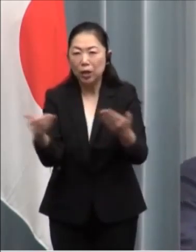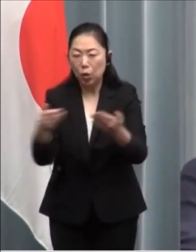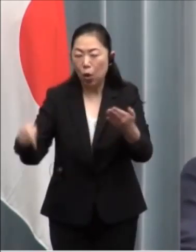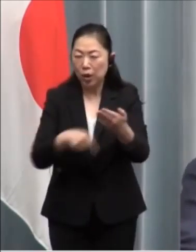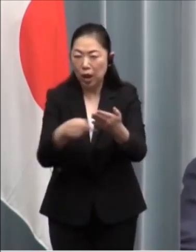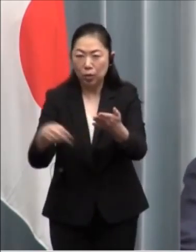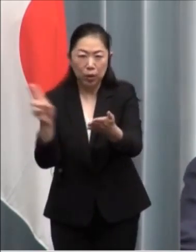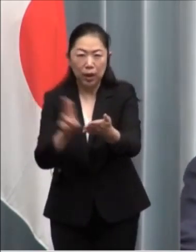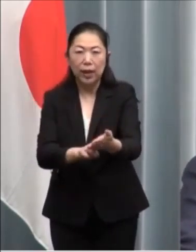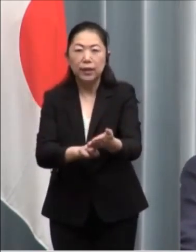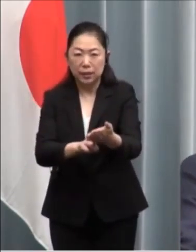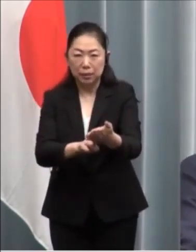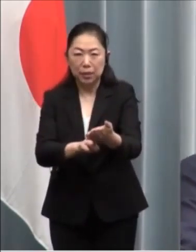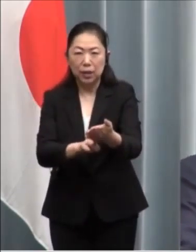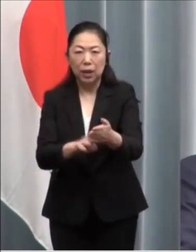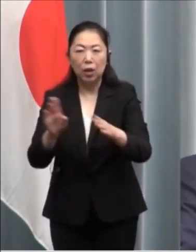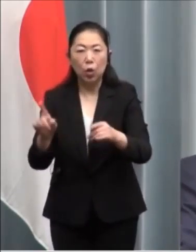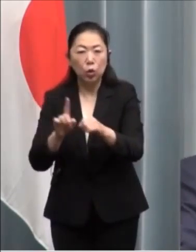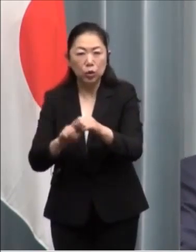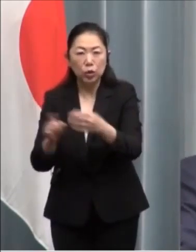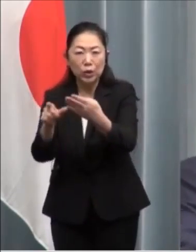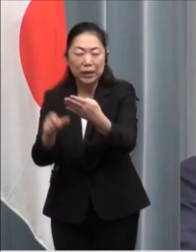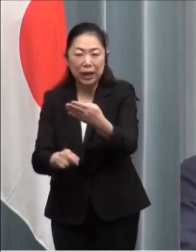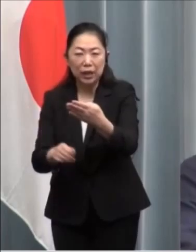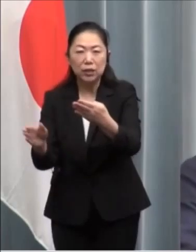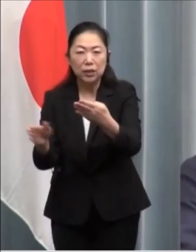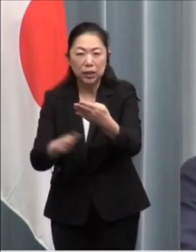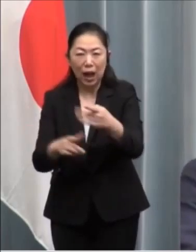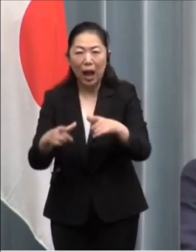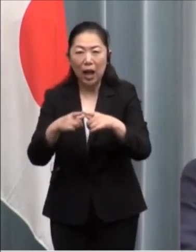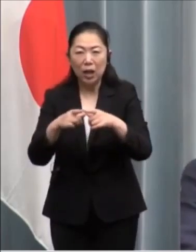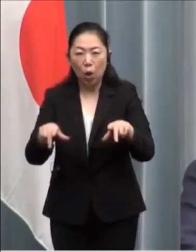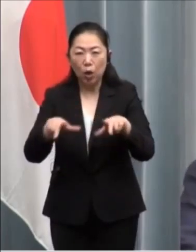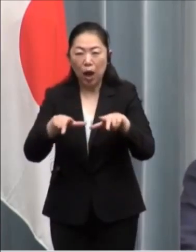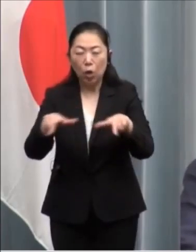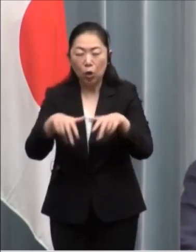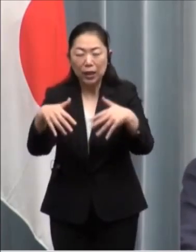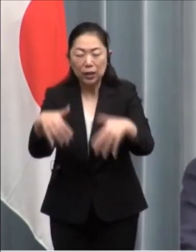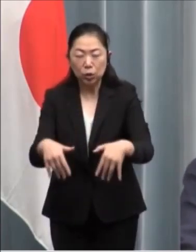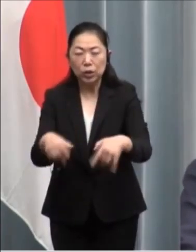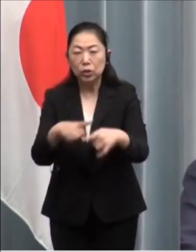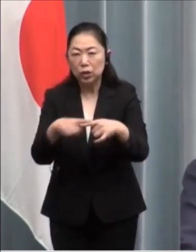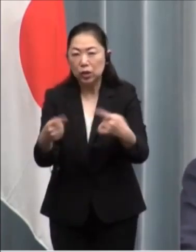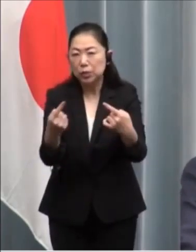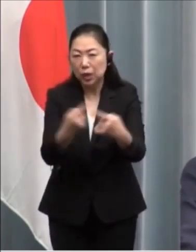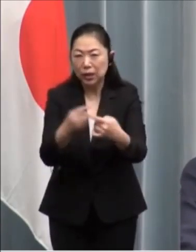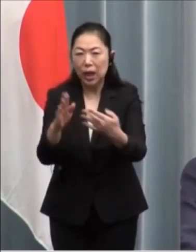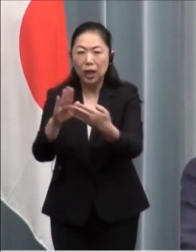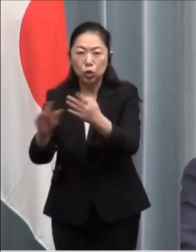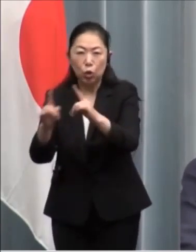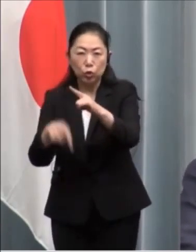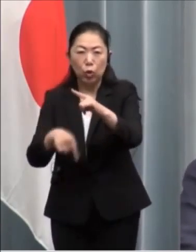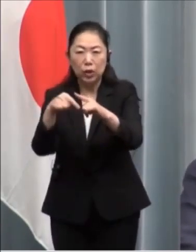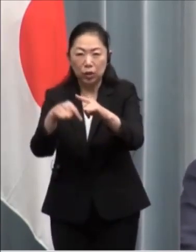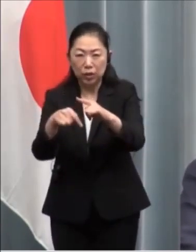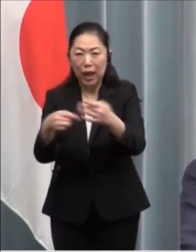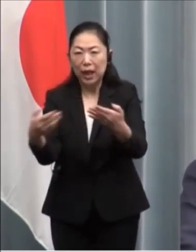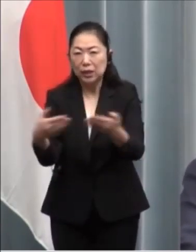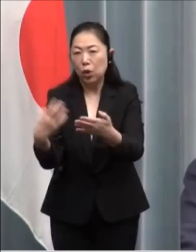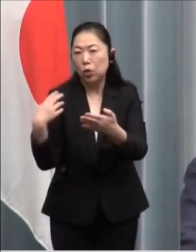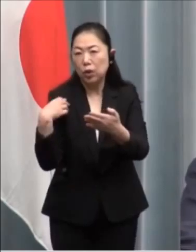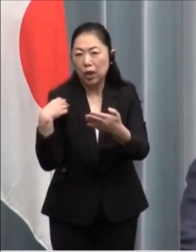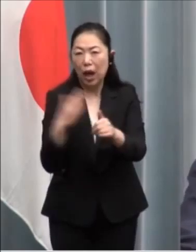いたしました。これは本年4月から国家行政組織法の一部改正が行われ、各省庁に対しその任務に関